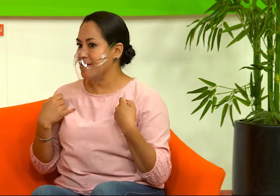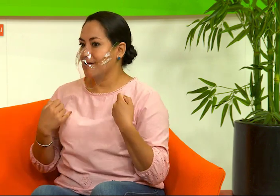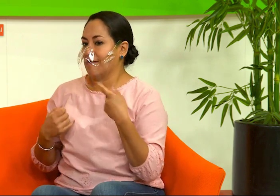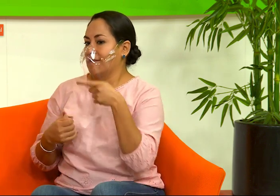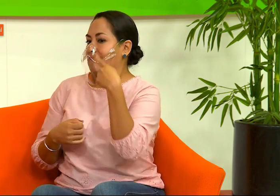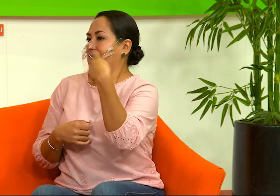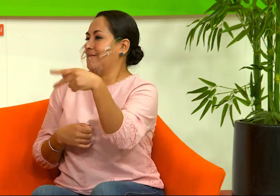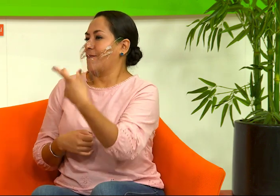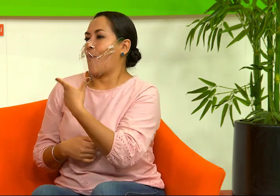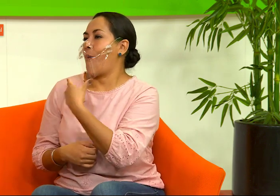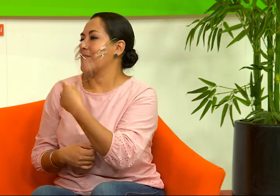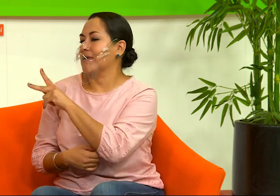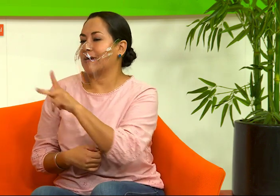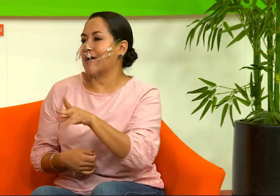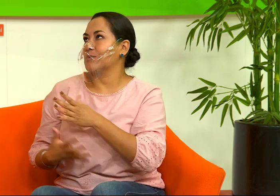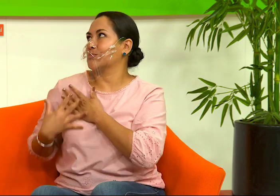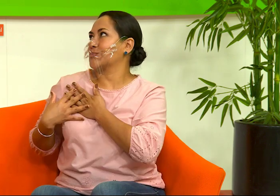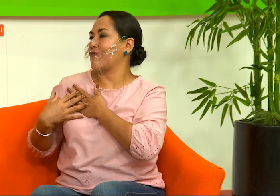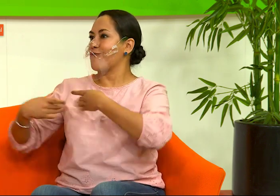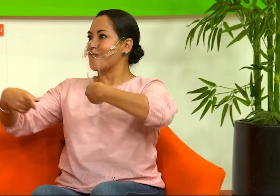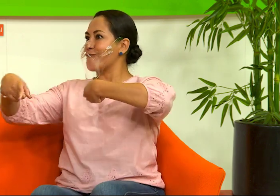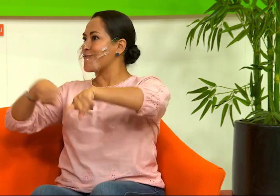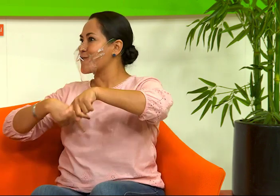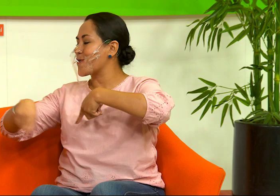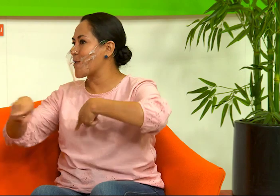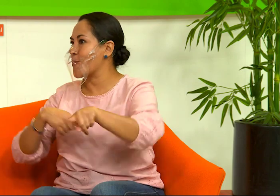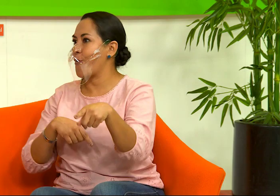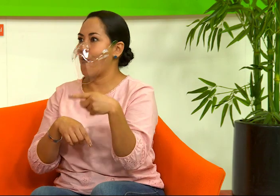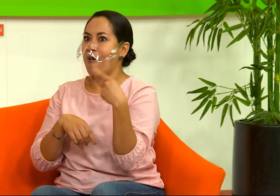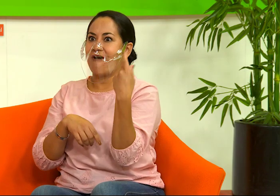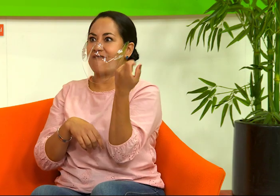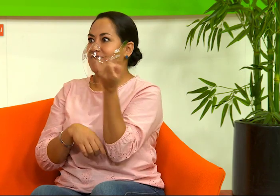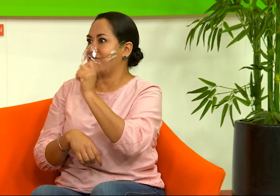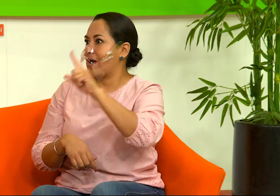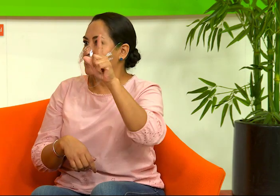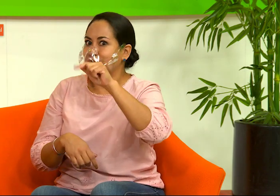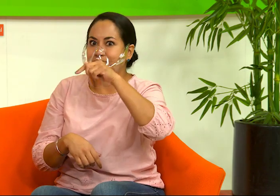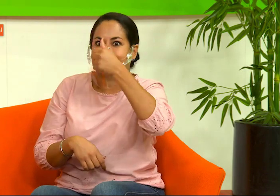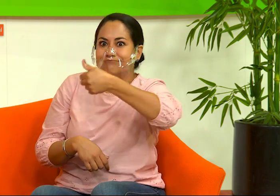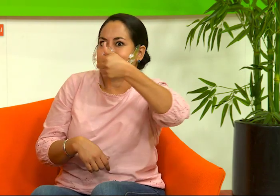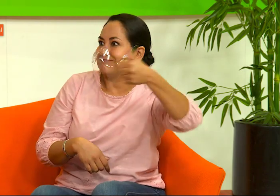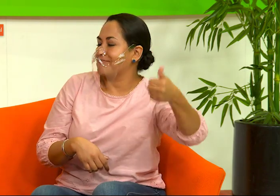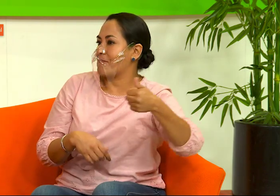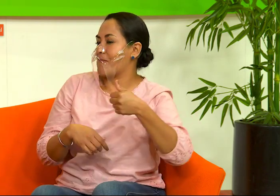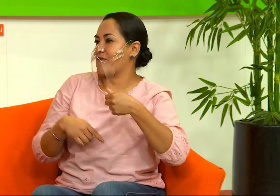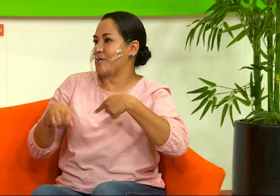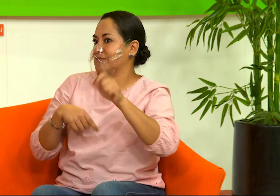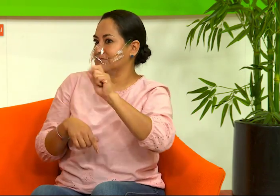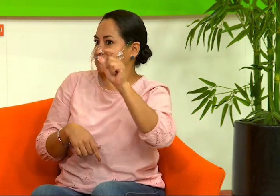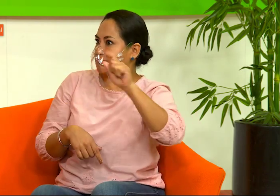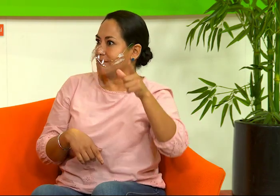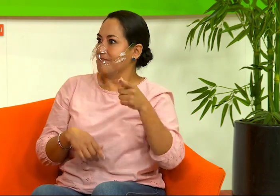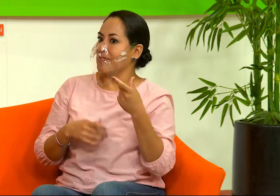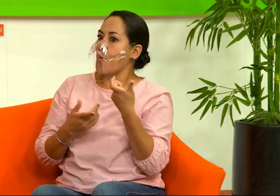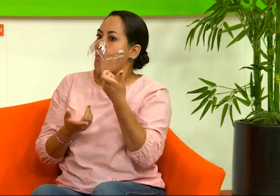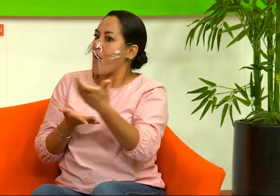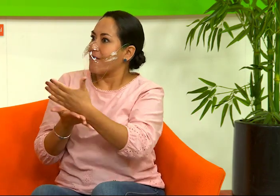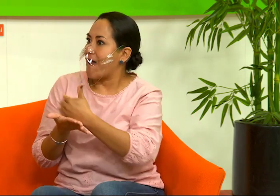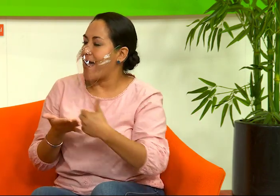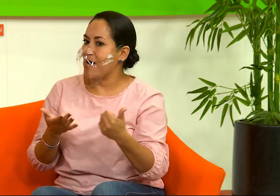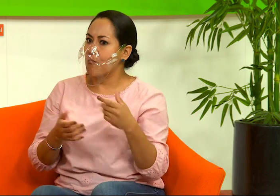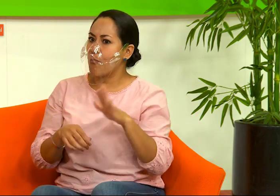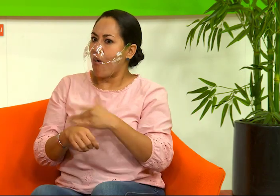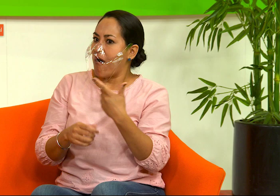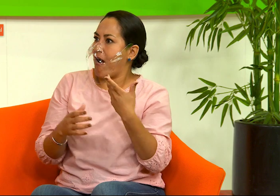por ejemplo, en secundaria, con jóvenes, a todos los hombres o a muchos hombres les gusta el fútbol, ¿no? Hay futbolistas